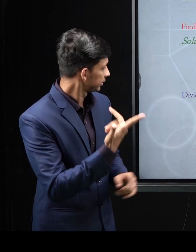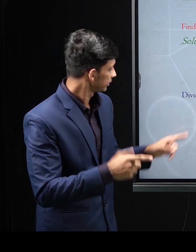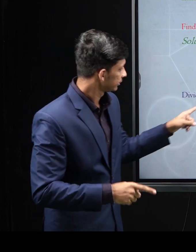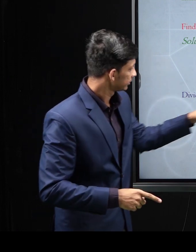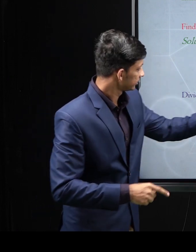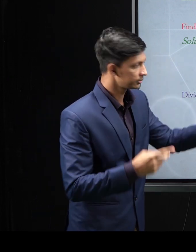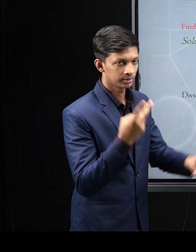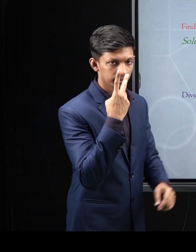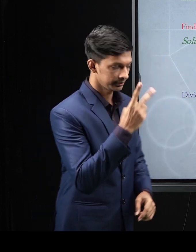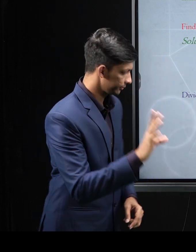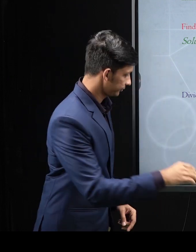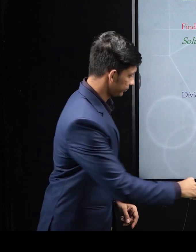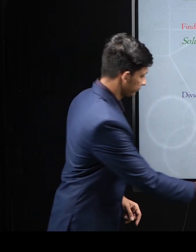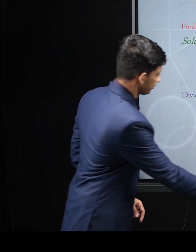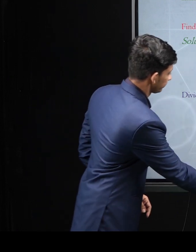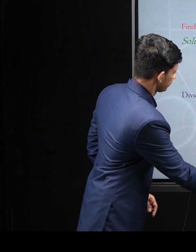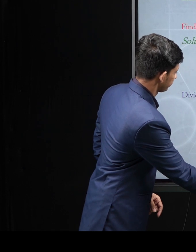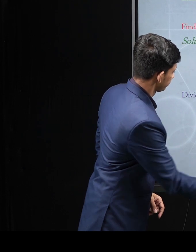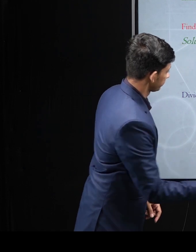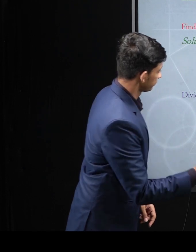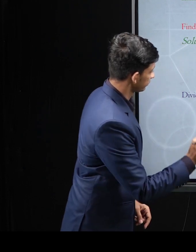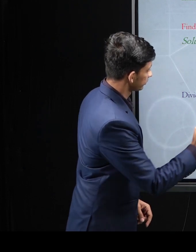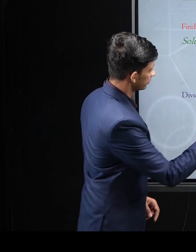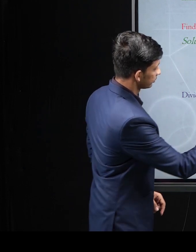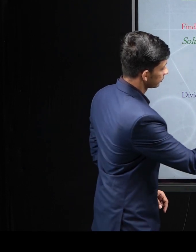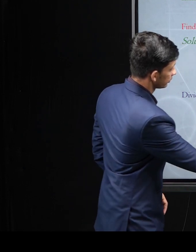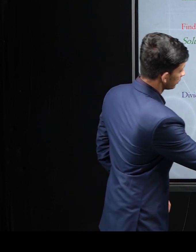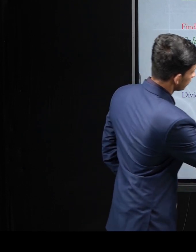ఏఆర్ పవర్ 6 ఈజ్ ఈక్వల్ టు ఏఆర్ క్యూబ్ ఈజ్ ఈక్వల్ టు